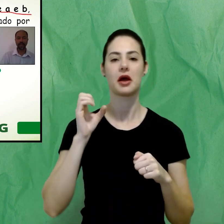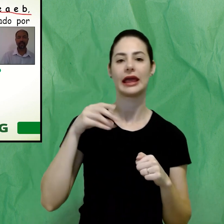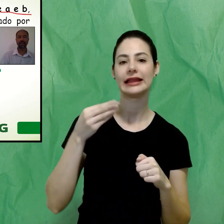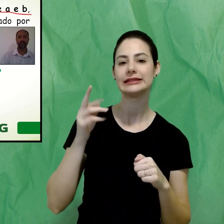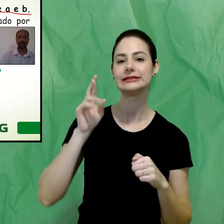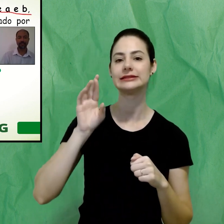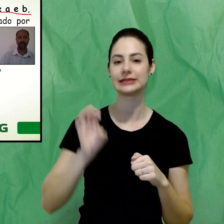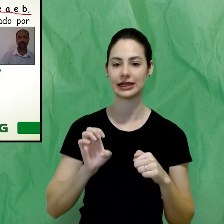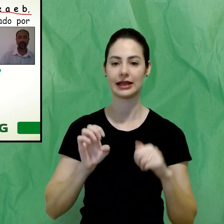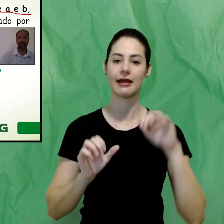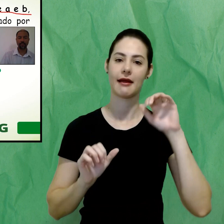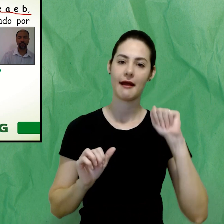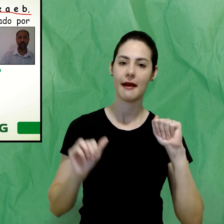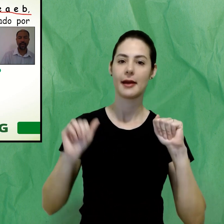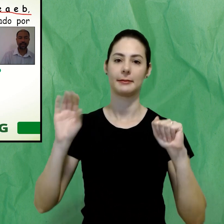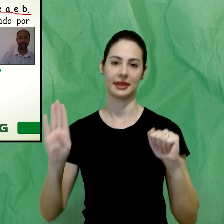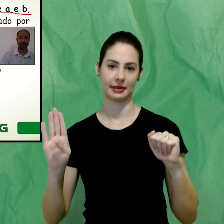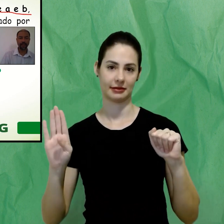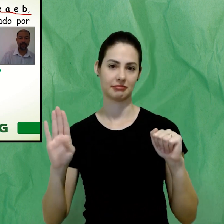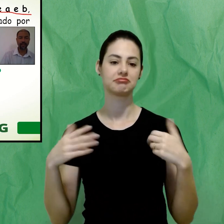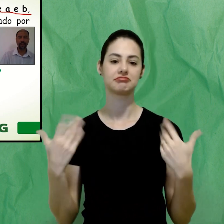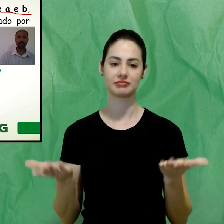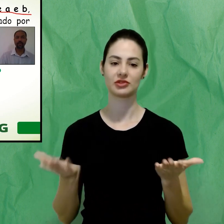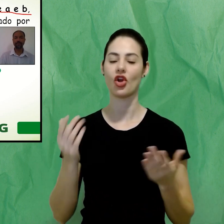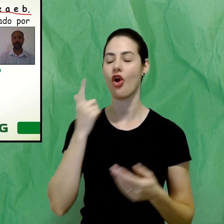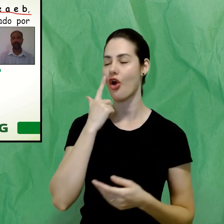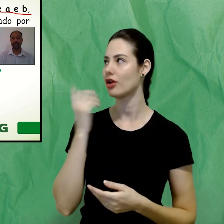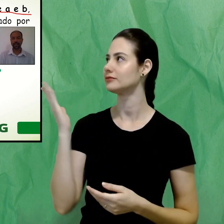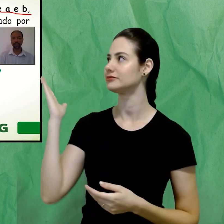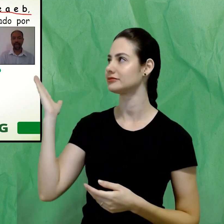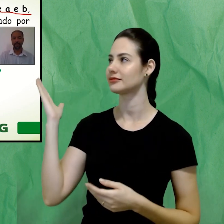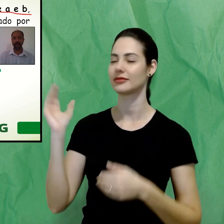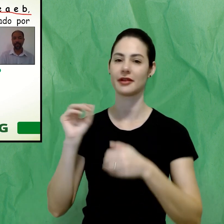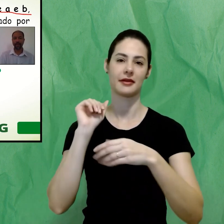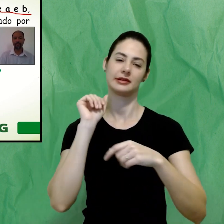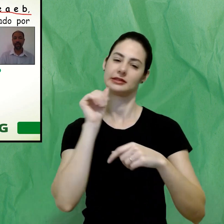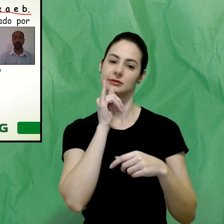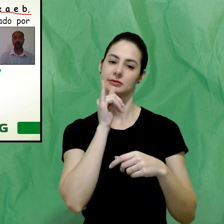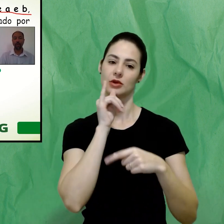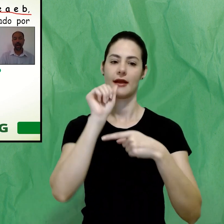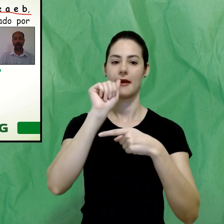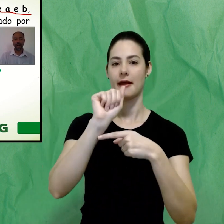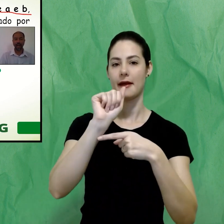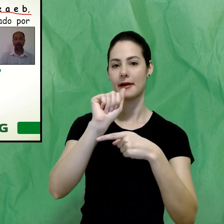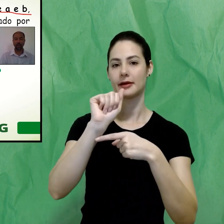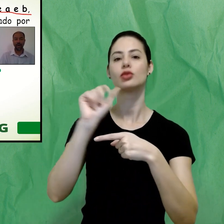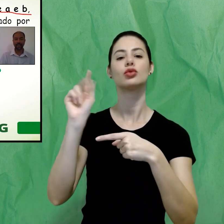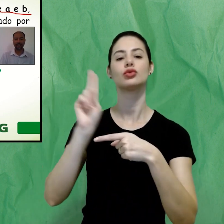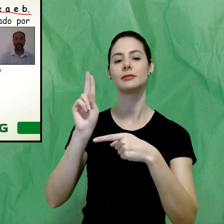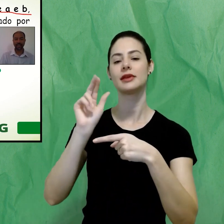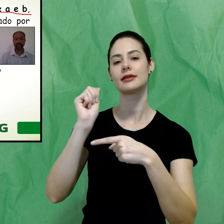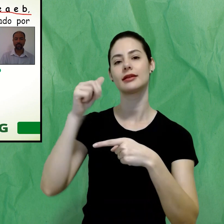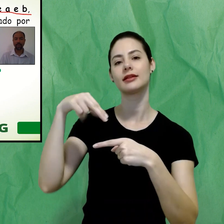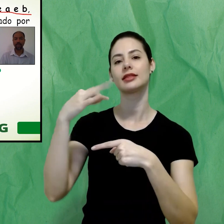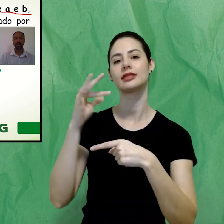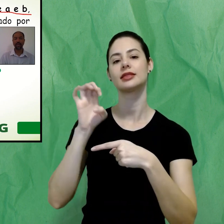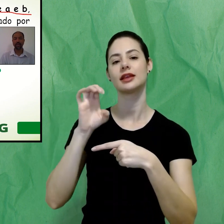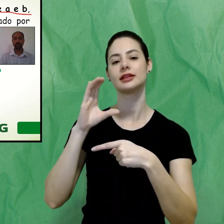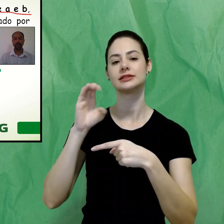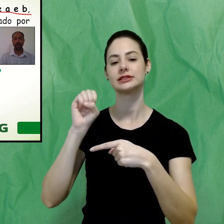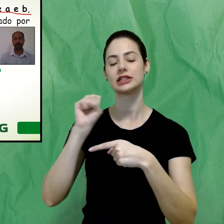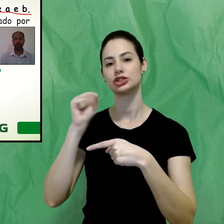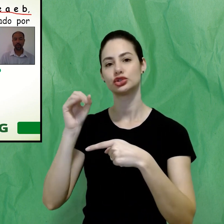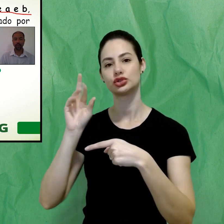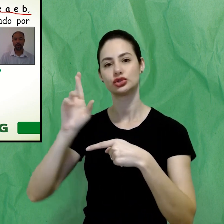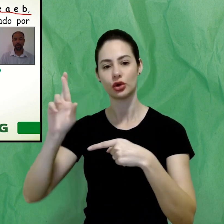nessa ordem. Vamos ter atenção nessa ordem. Quando eu falo razão de A para B, o A é o antecessor